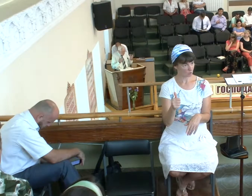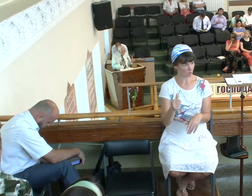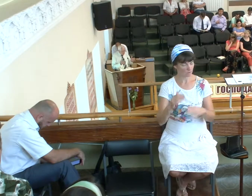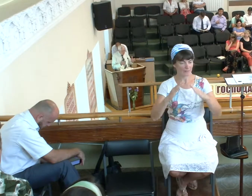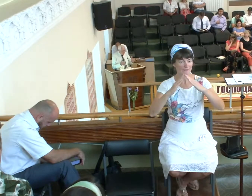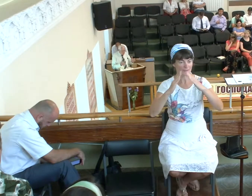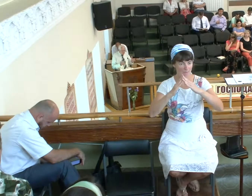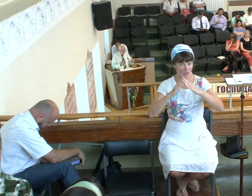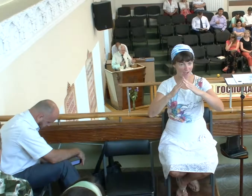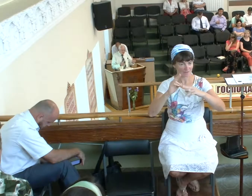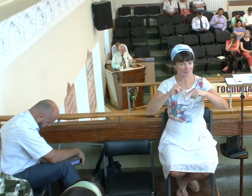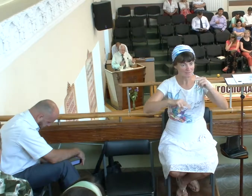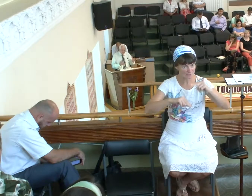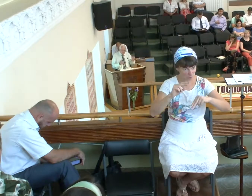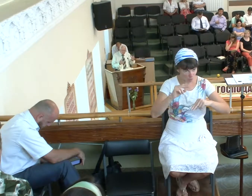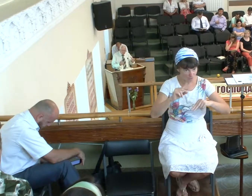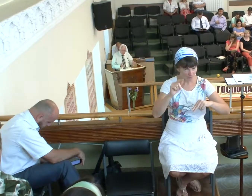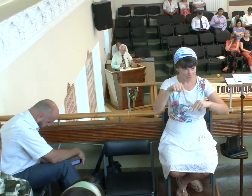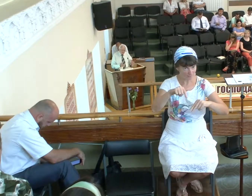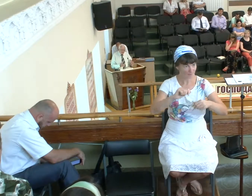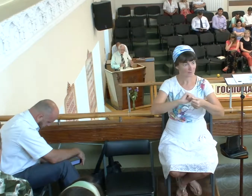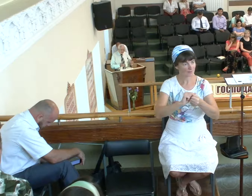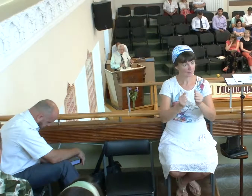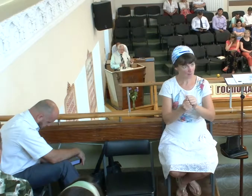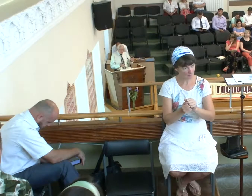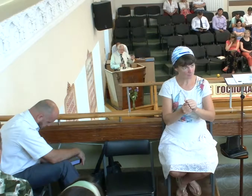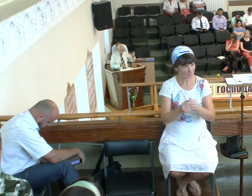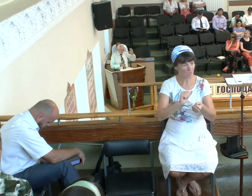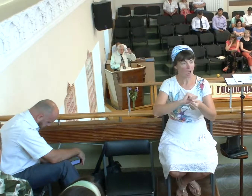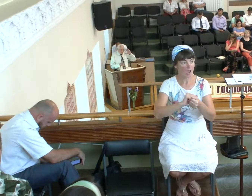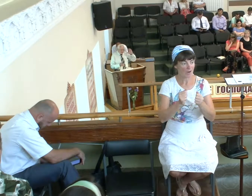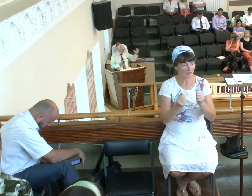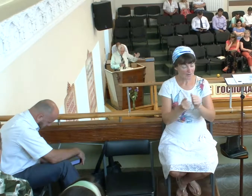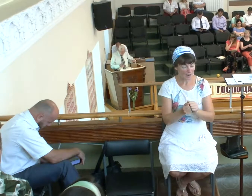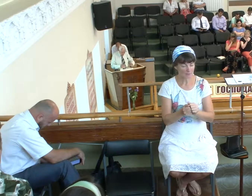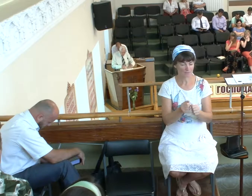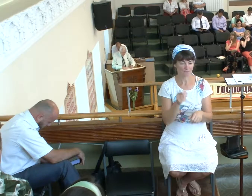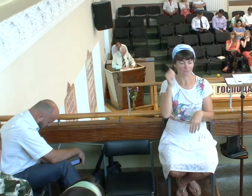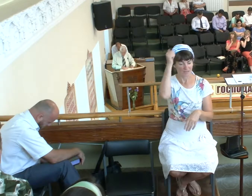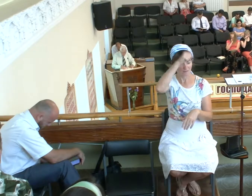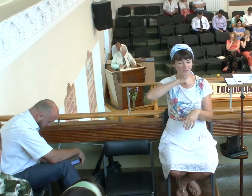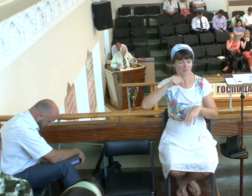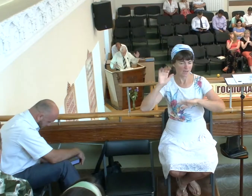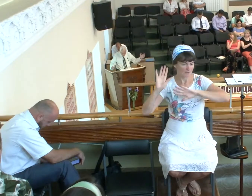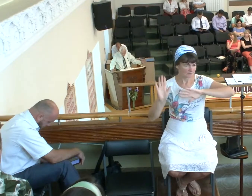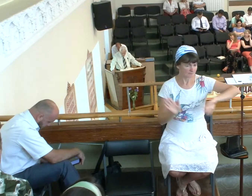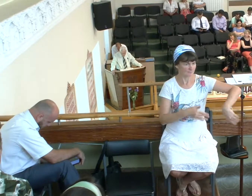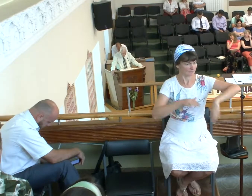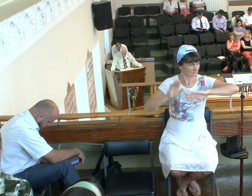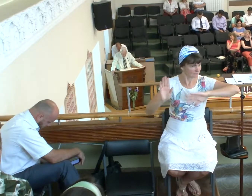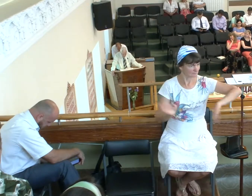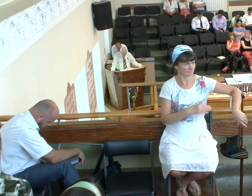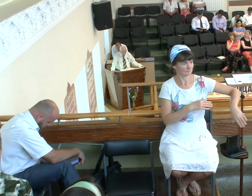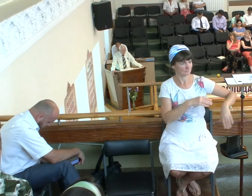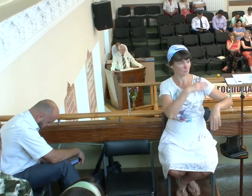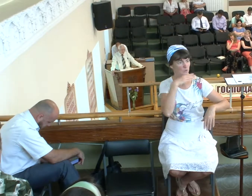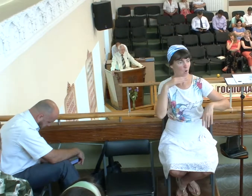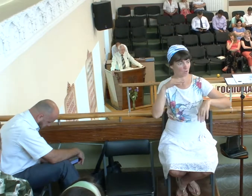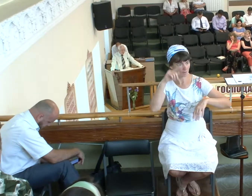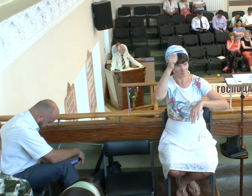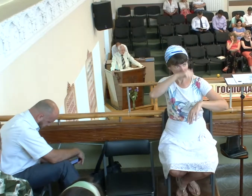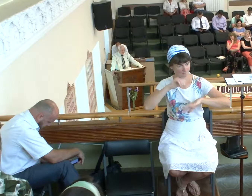Значит, камень – это то, что пройдут года, сколько бы ни шло лет, металл